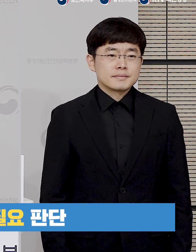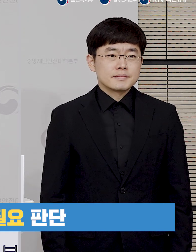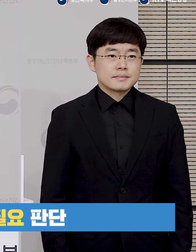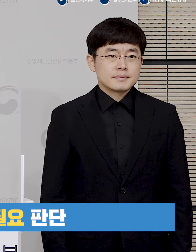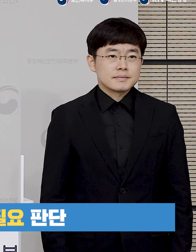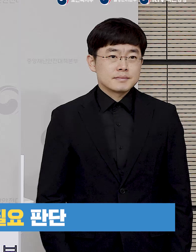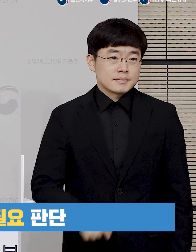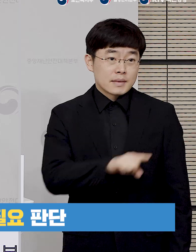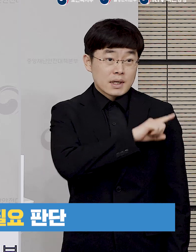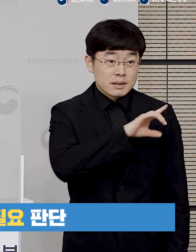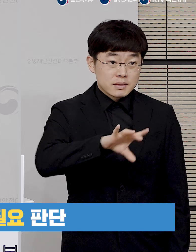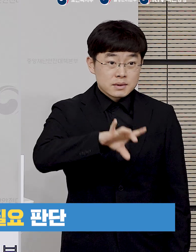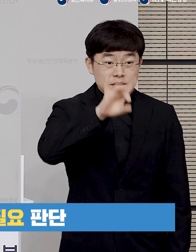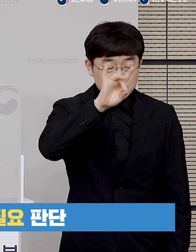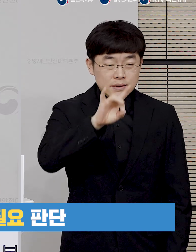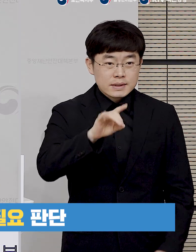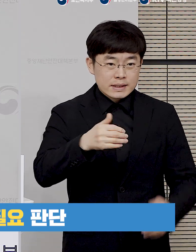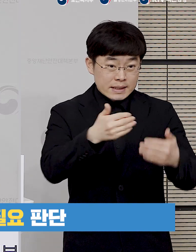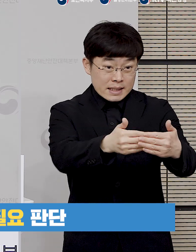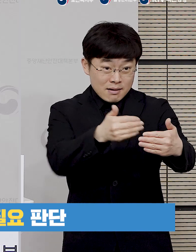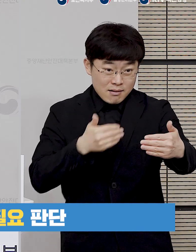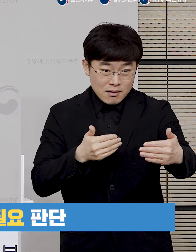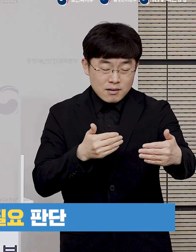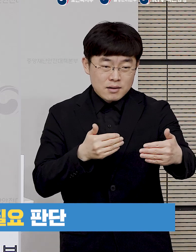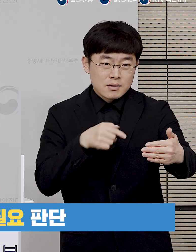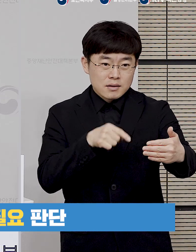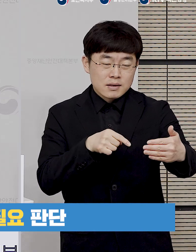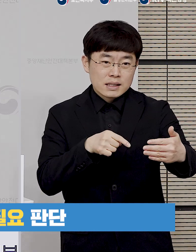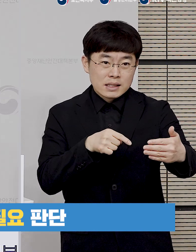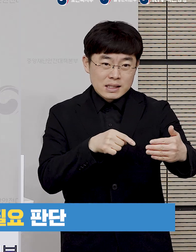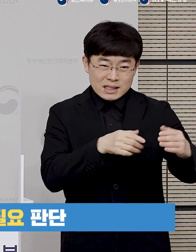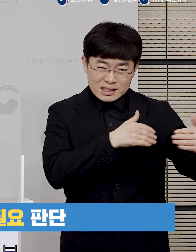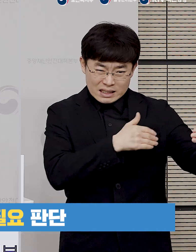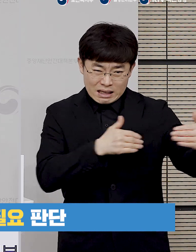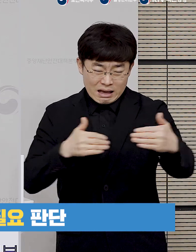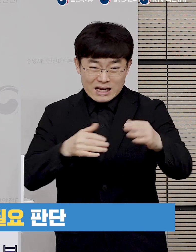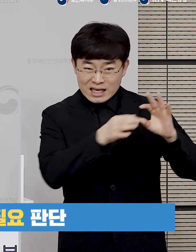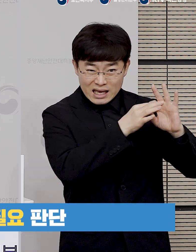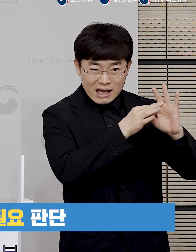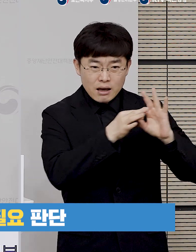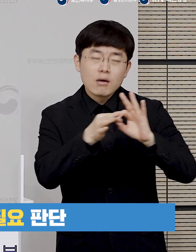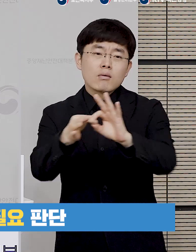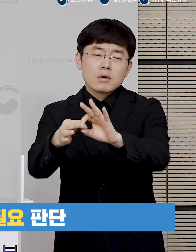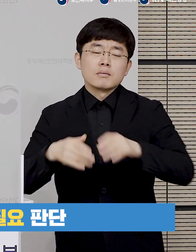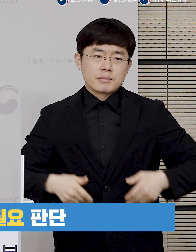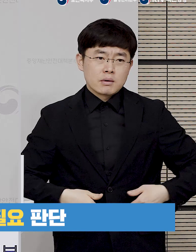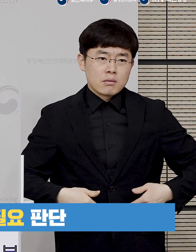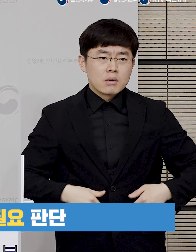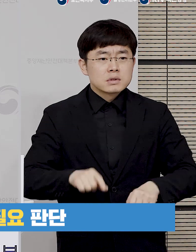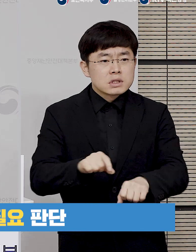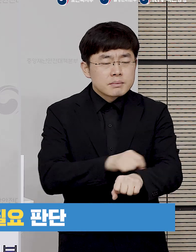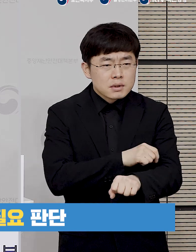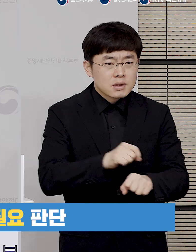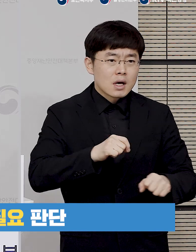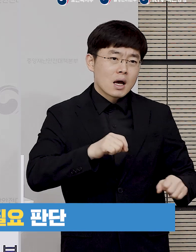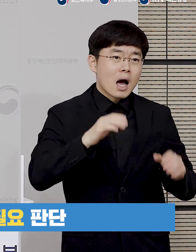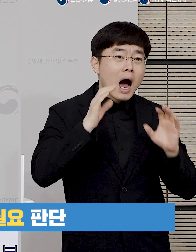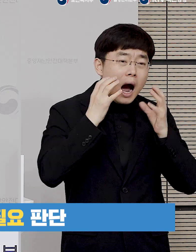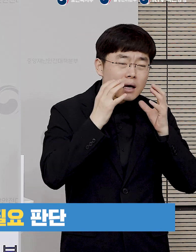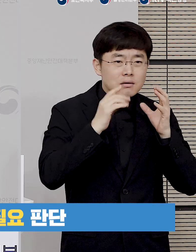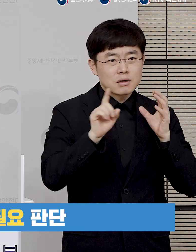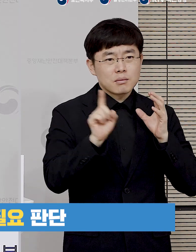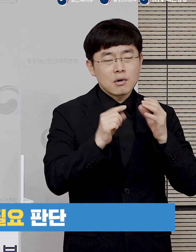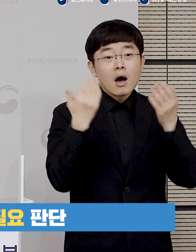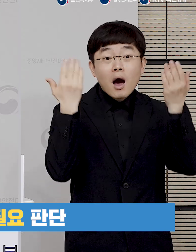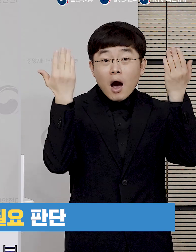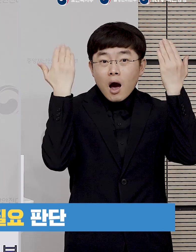평가입니다 그 우선은 사회적 거리 2개의 효과를 좀더 지속해야 만 우리가 특히 아이들이